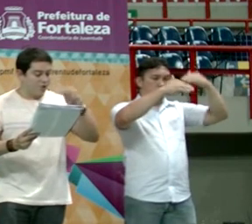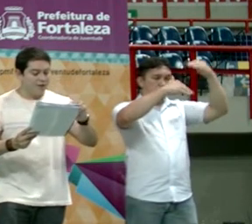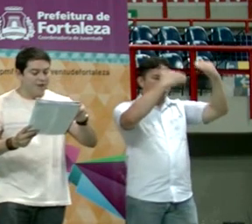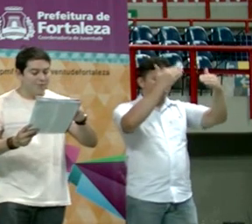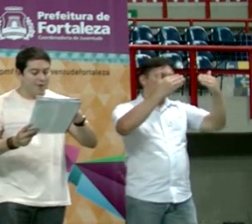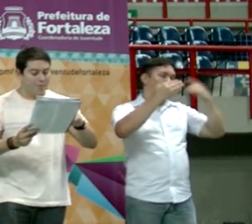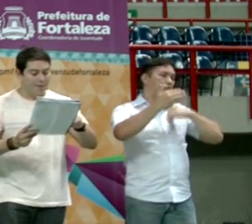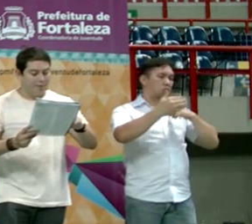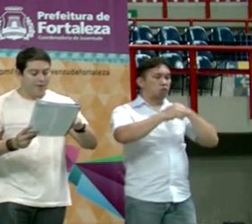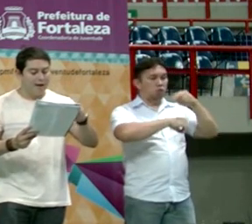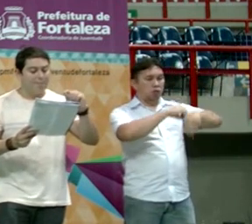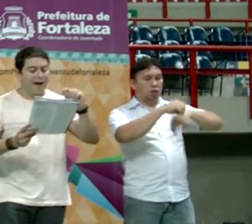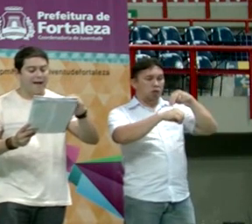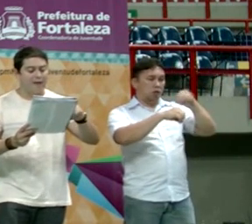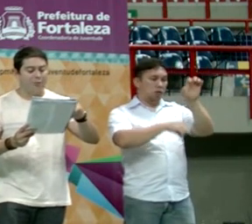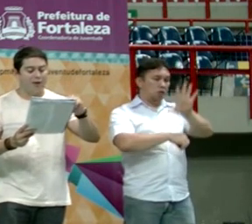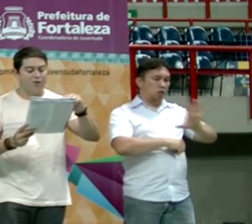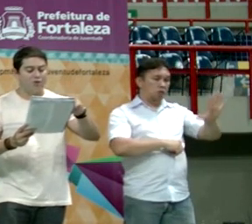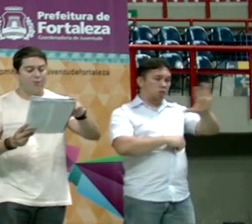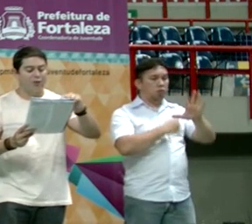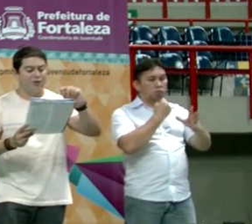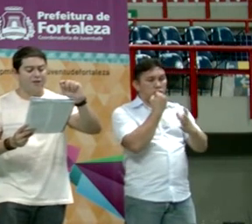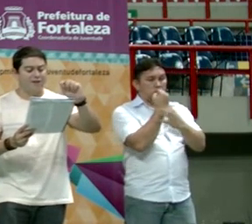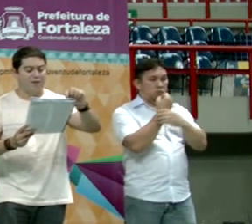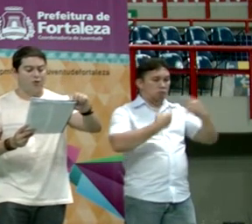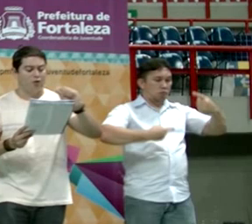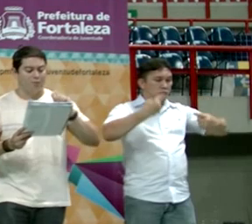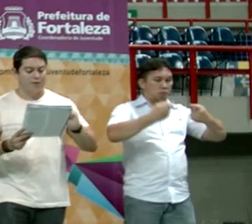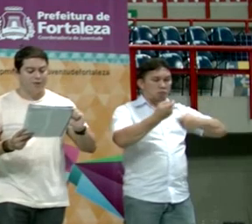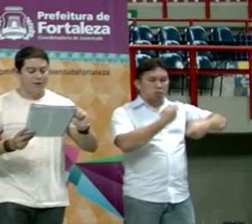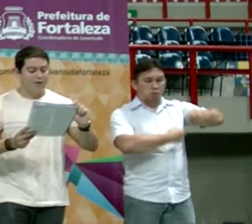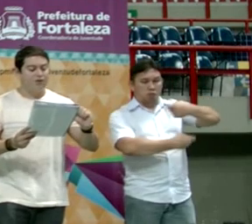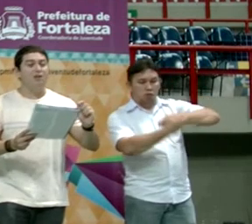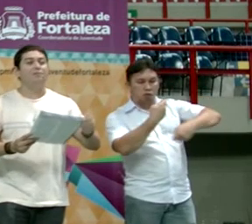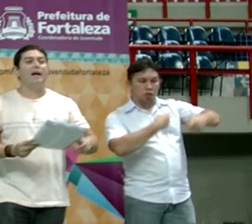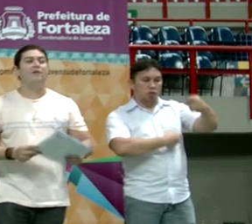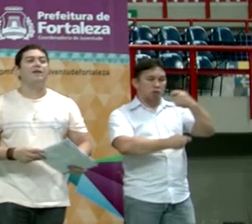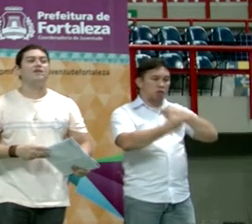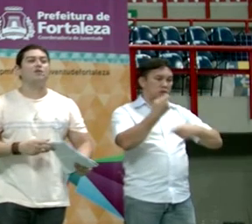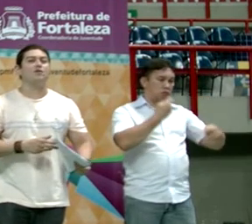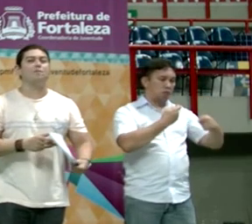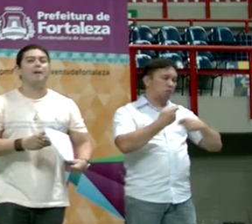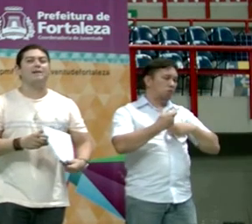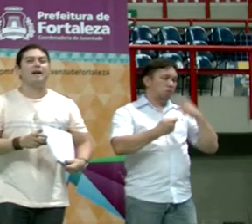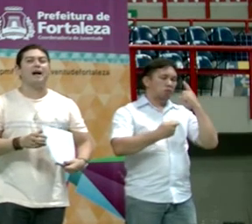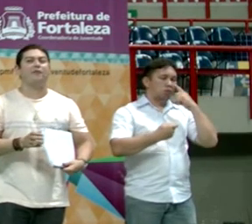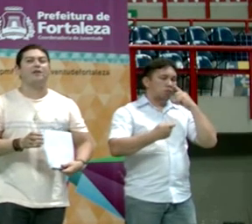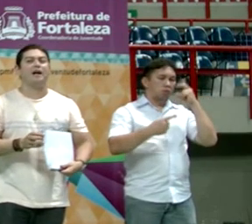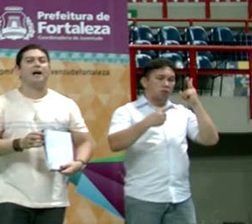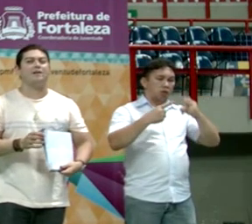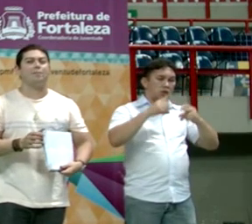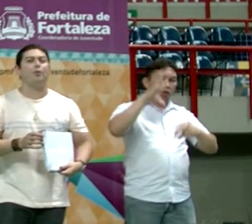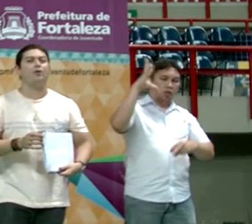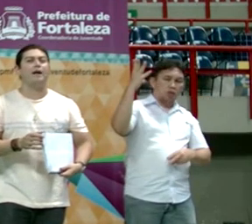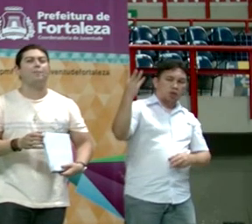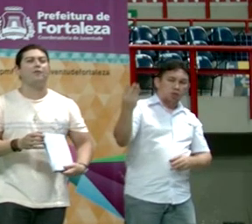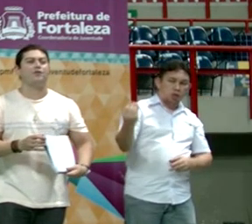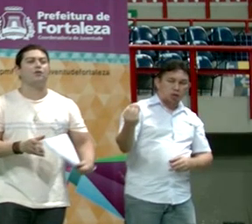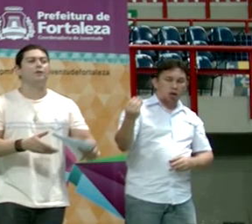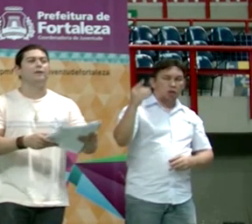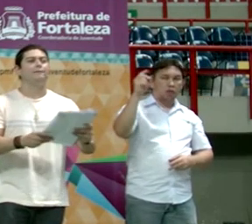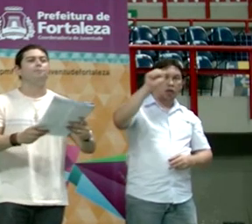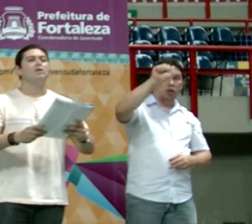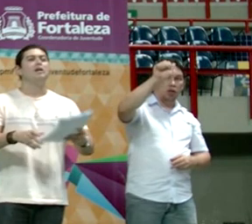Desenvolvimento do nacionalismo europeu, amparado por ações políticas e econômicas de intervenções em países da África e da Ásia. Por